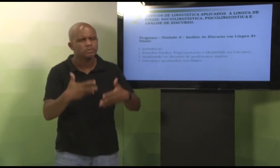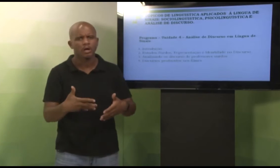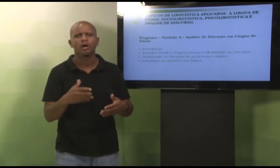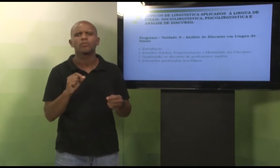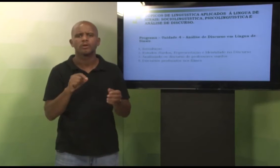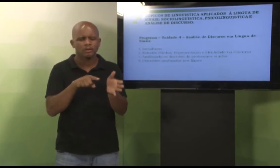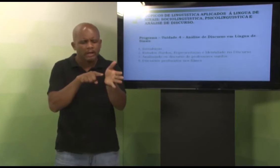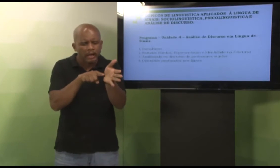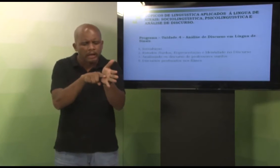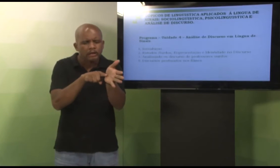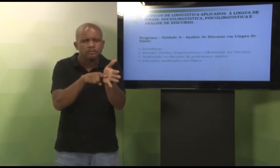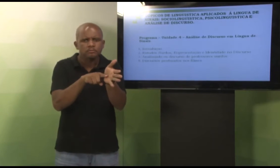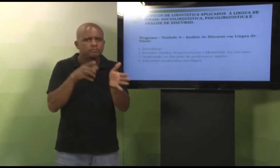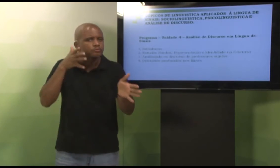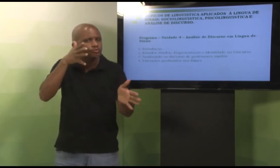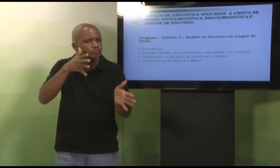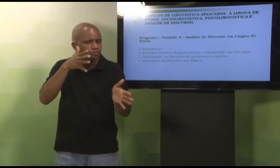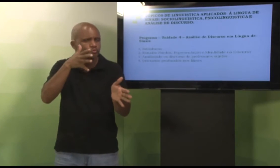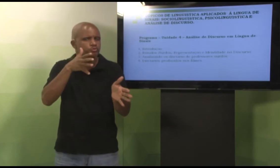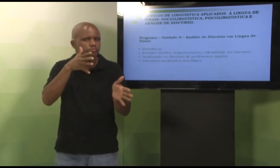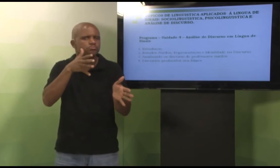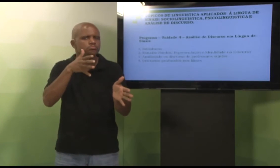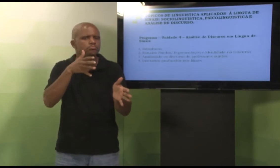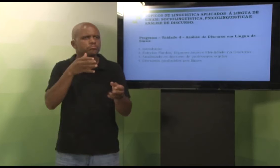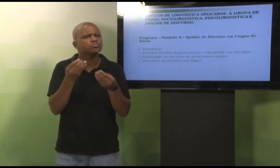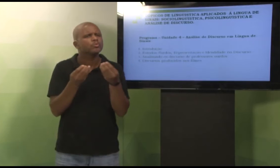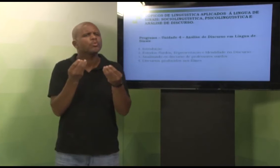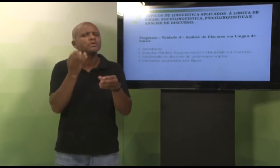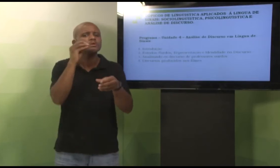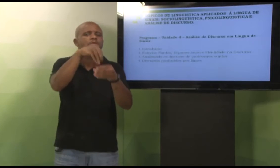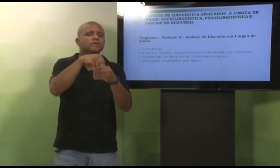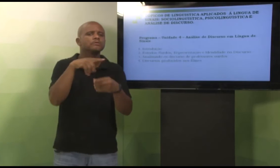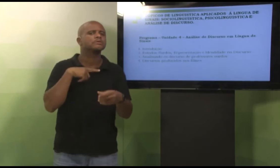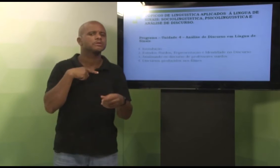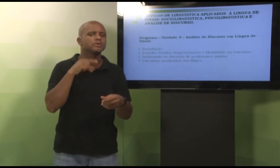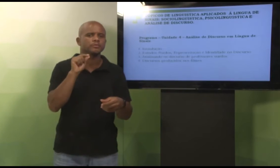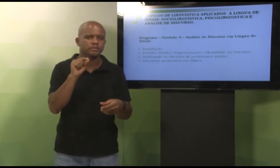para iniciar, vamos explicar sobre a análise do discurso, como se dá.